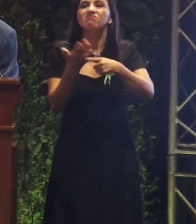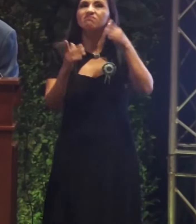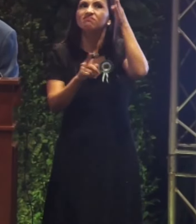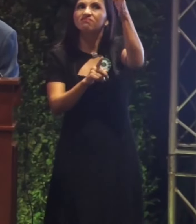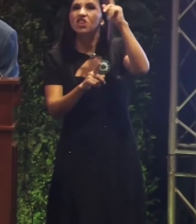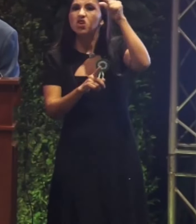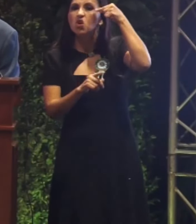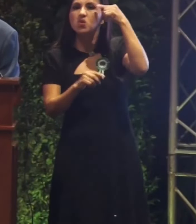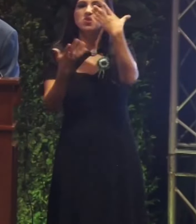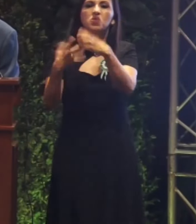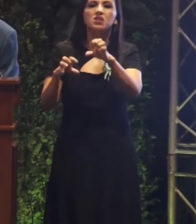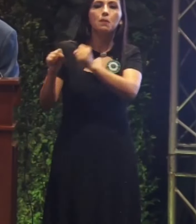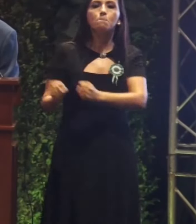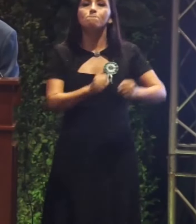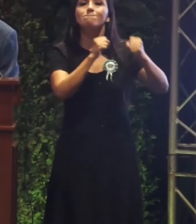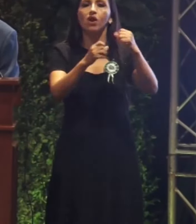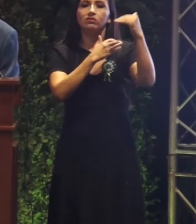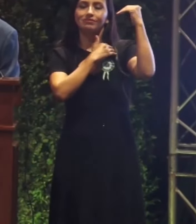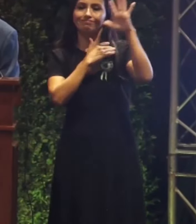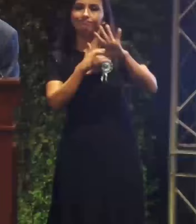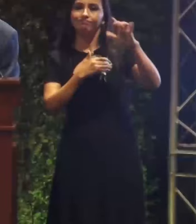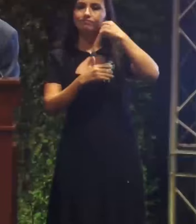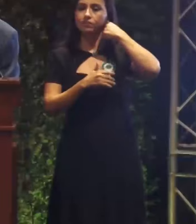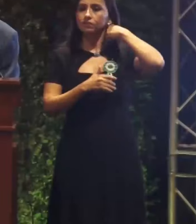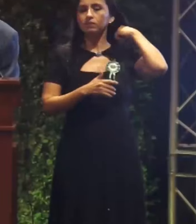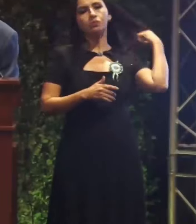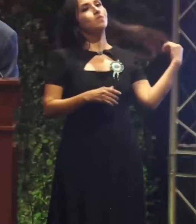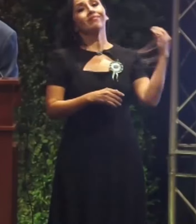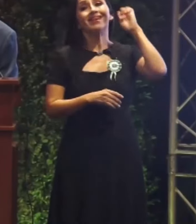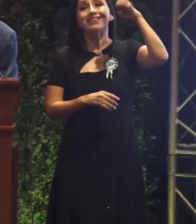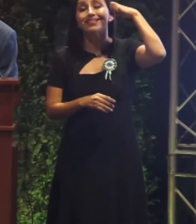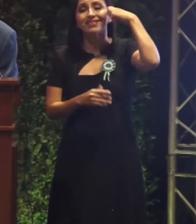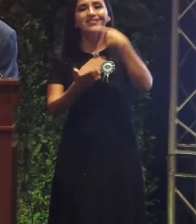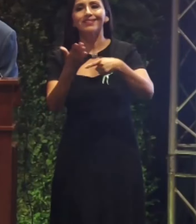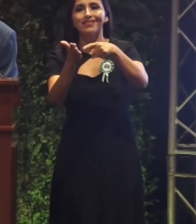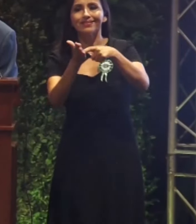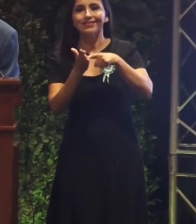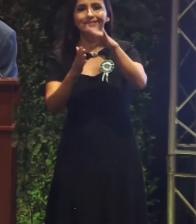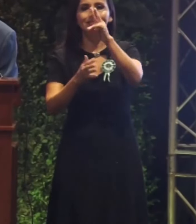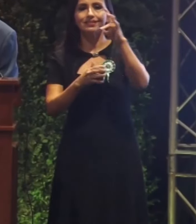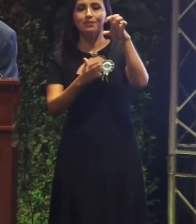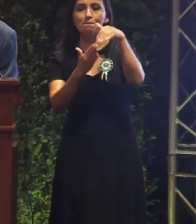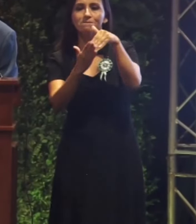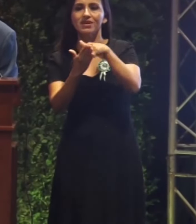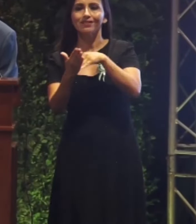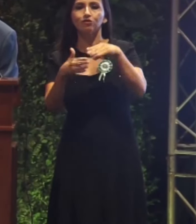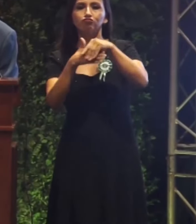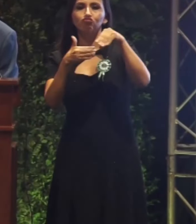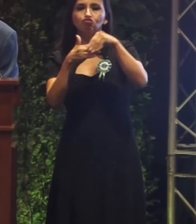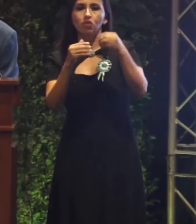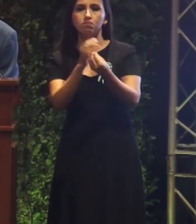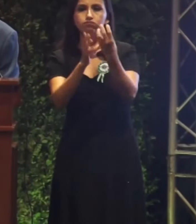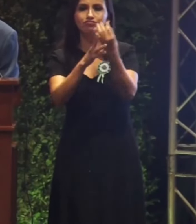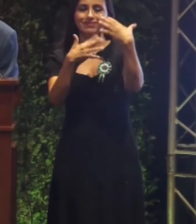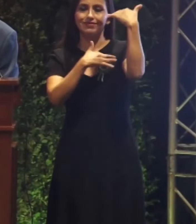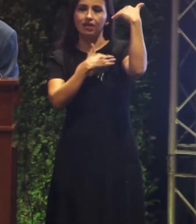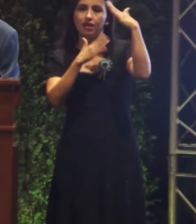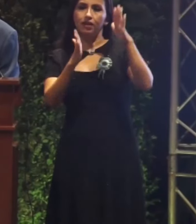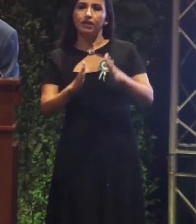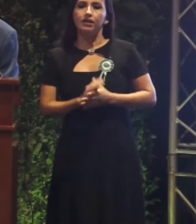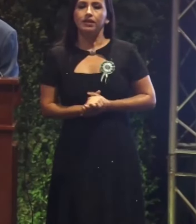gobierno no quiere potenciar a Santa Cruz. El Estado le debe además 700 millones de dólares a productores